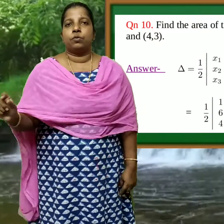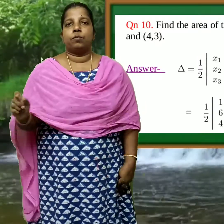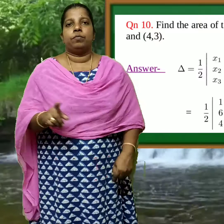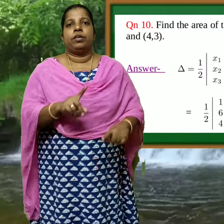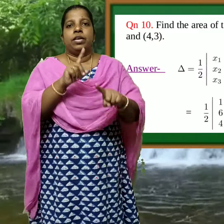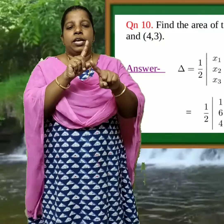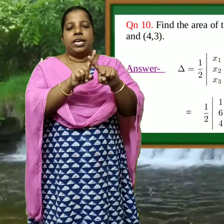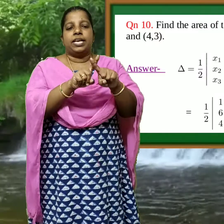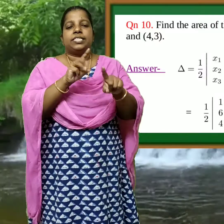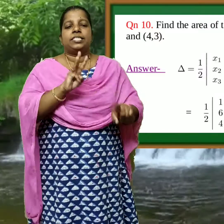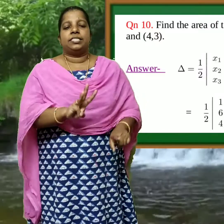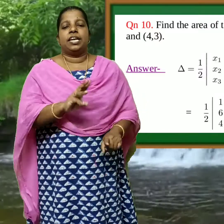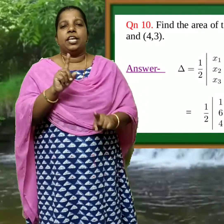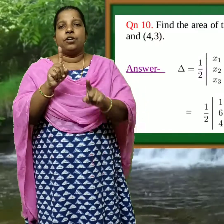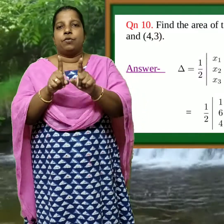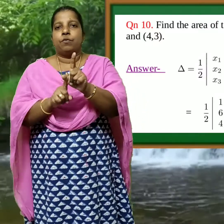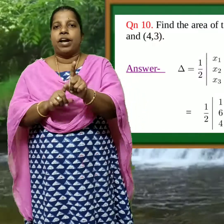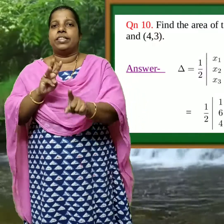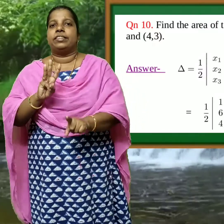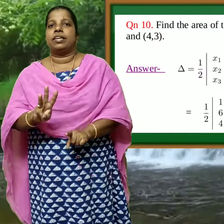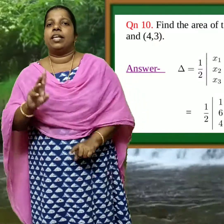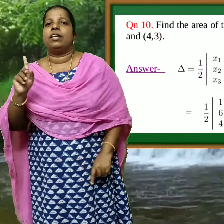റോ S3 Y3 1